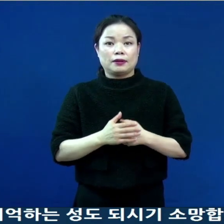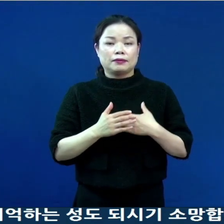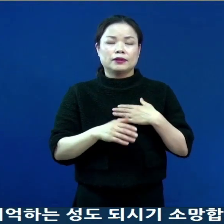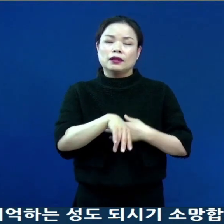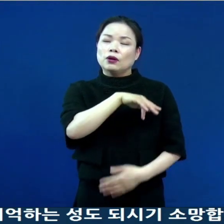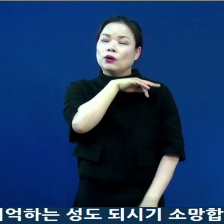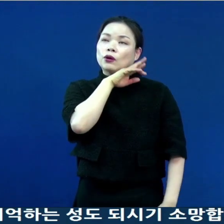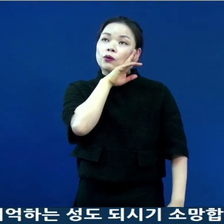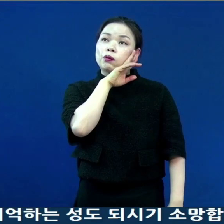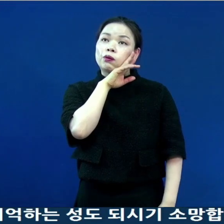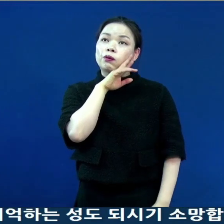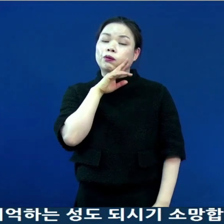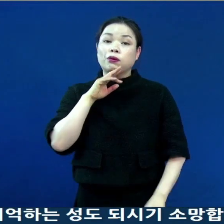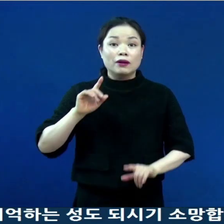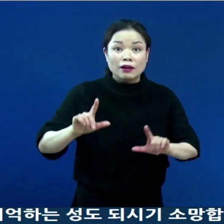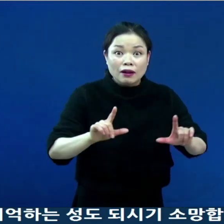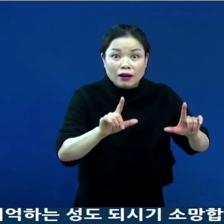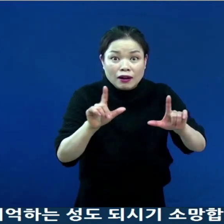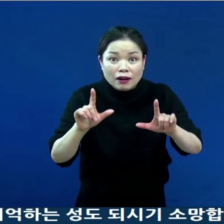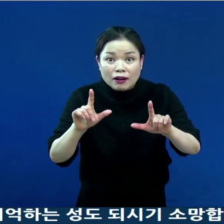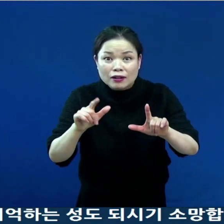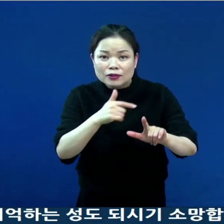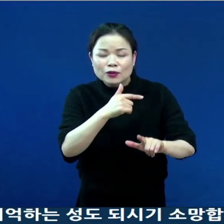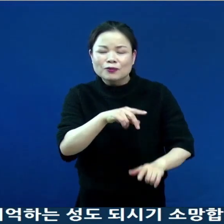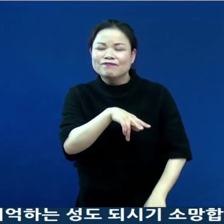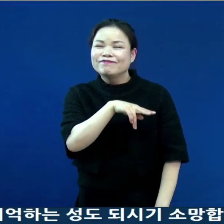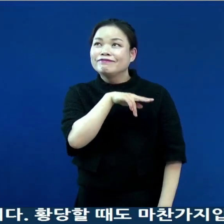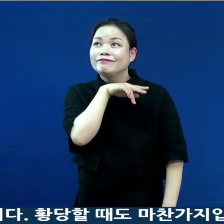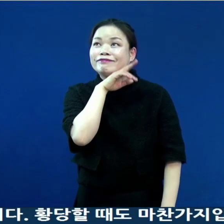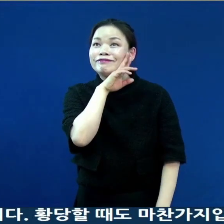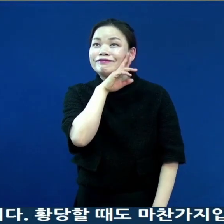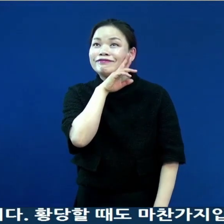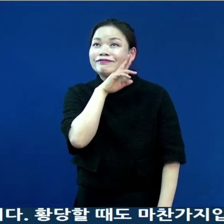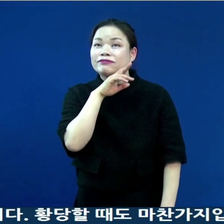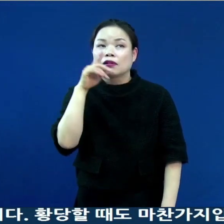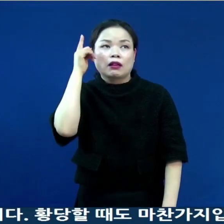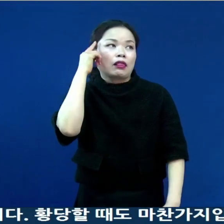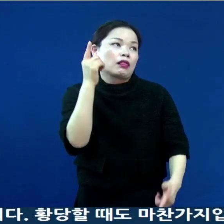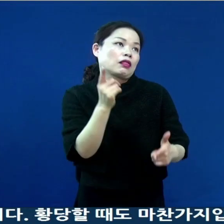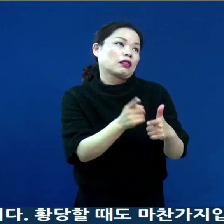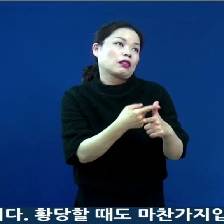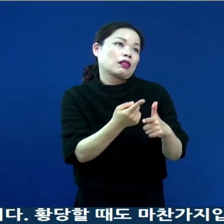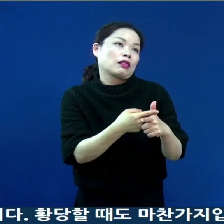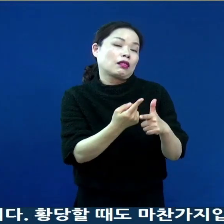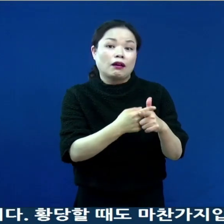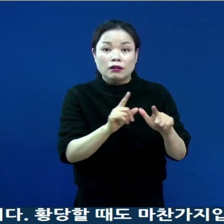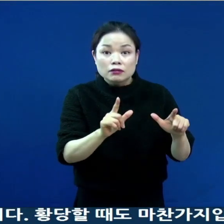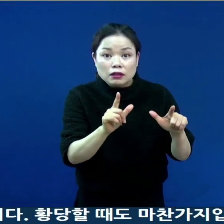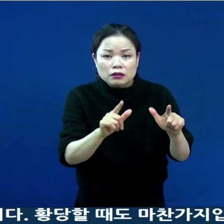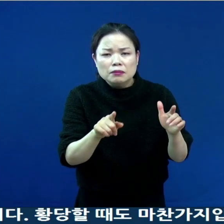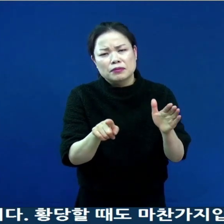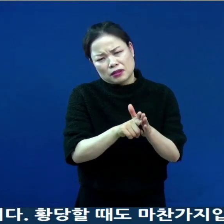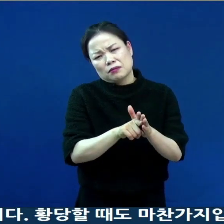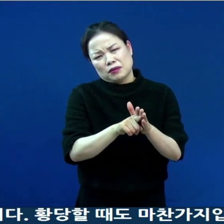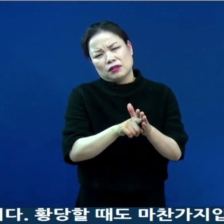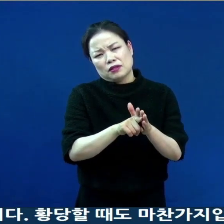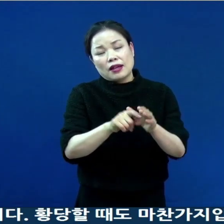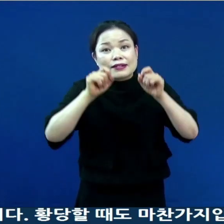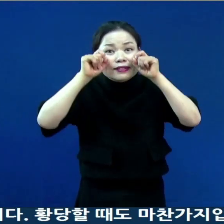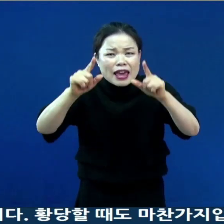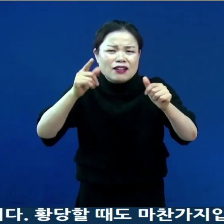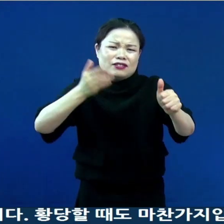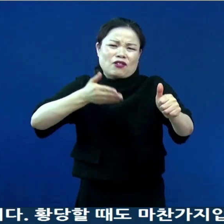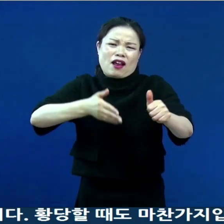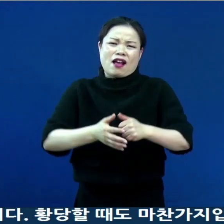편하게 살고 있어서 이것이 너무 편해져 가지고 멍하니 살고 있을 때 믿음이 작동해야 됩니다. 깨어